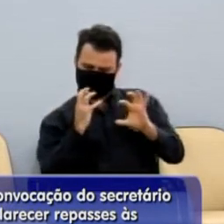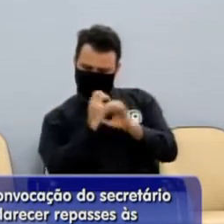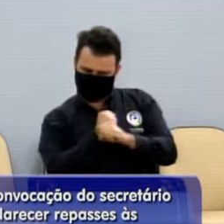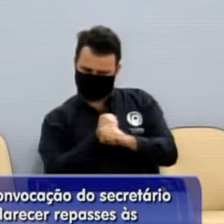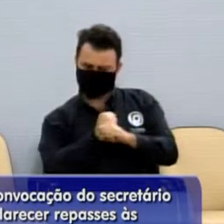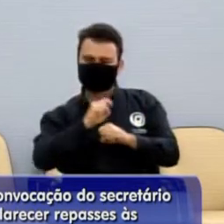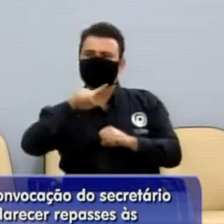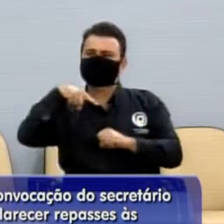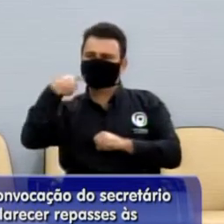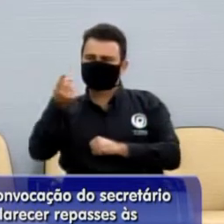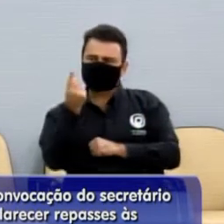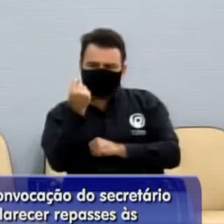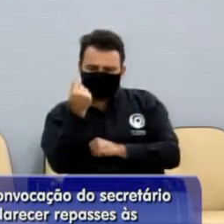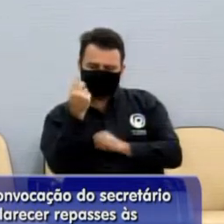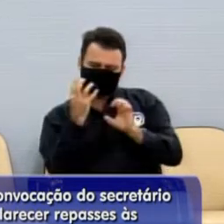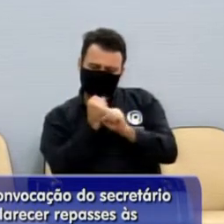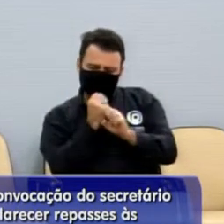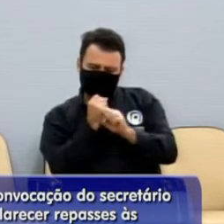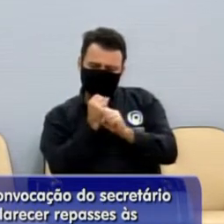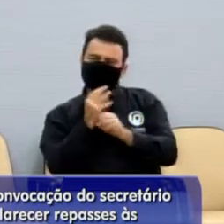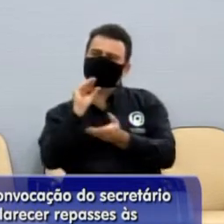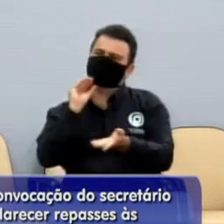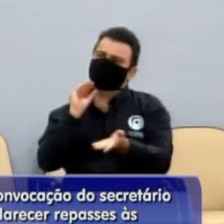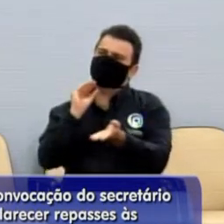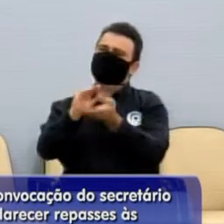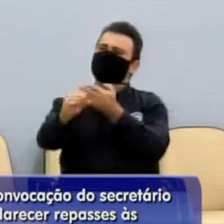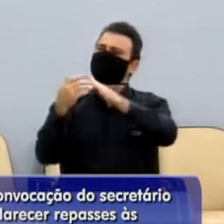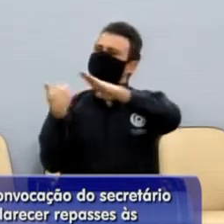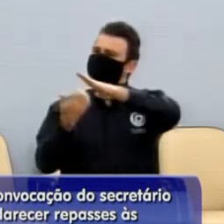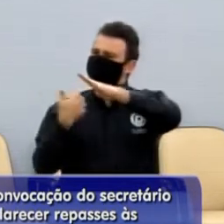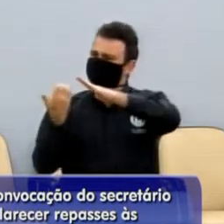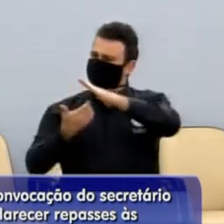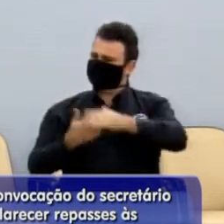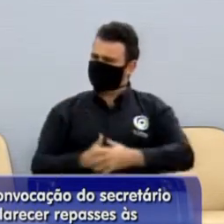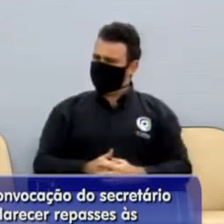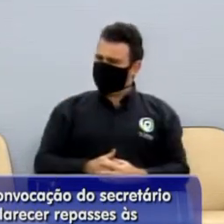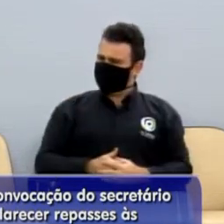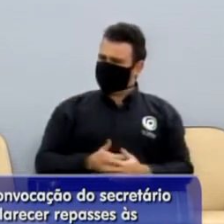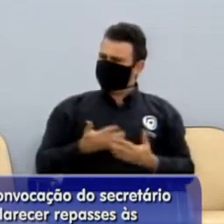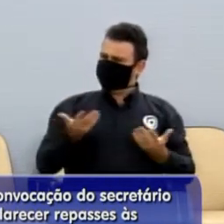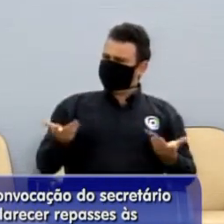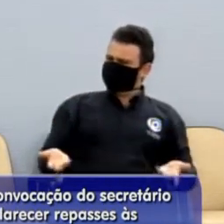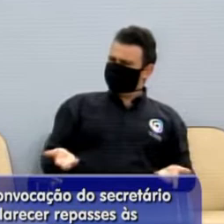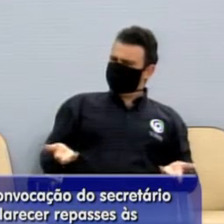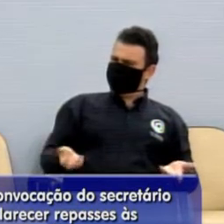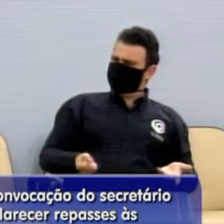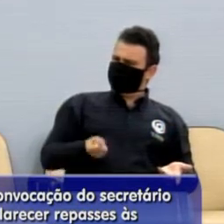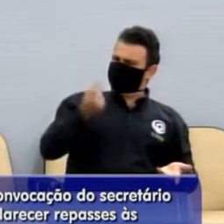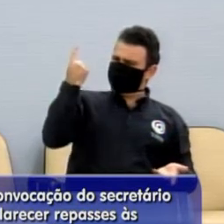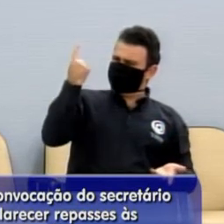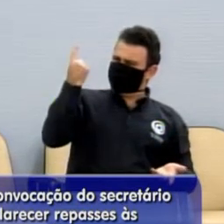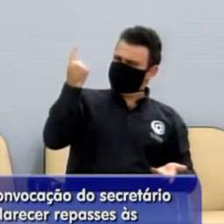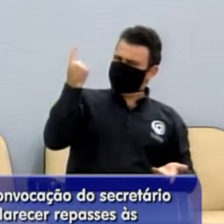Que história é essa de fazer repasse a partir do desequilíbrio financeiro?